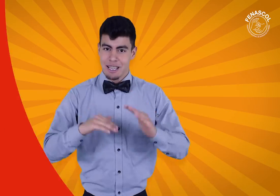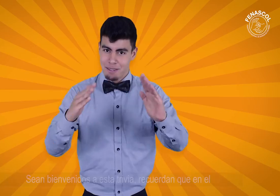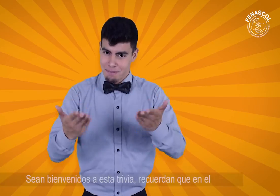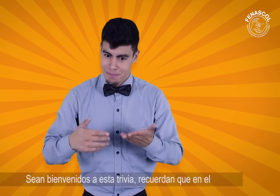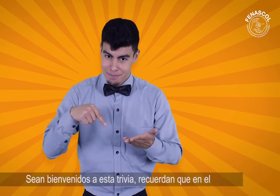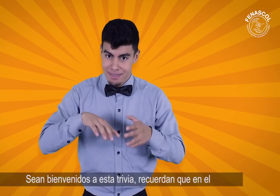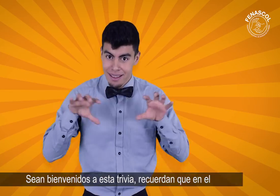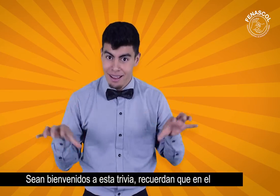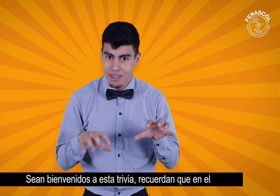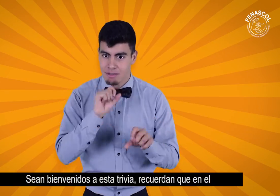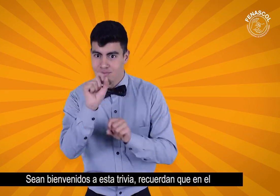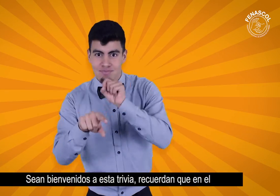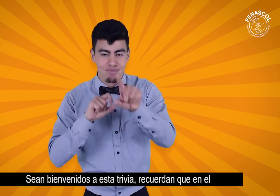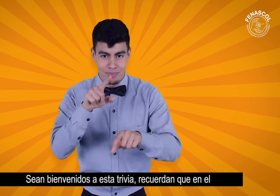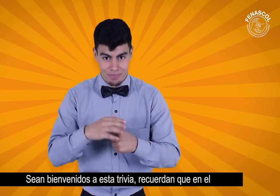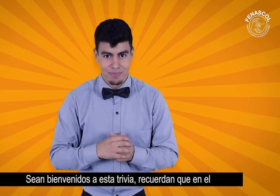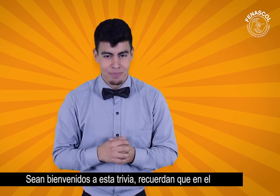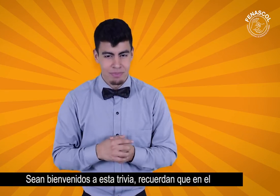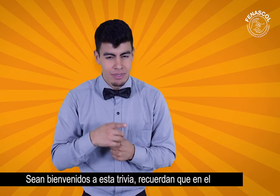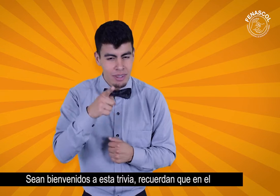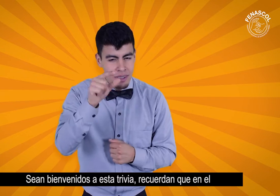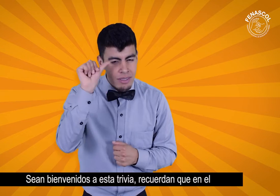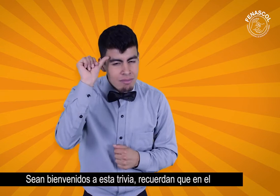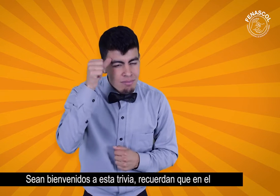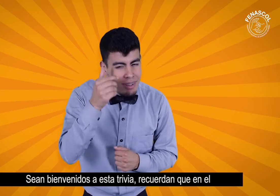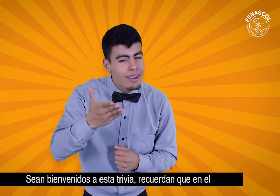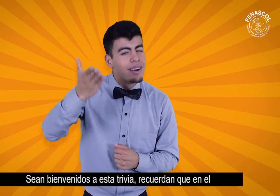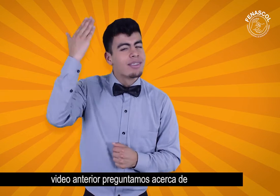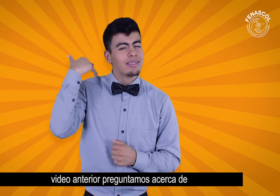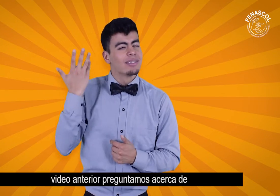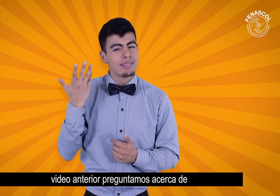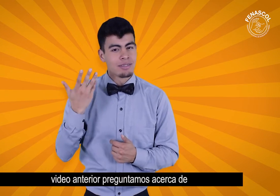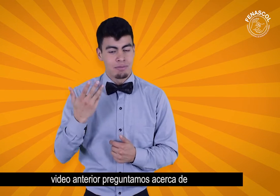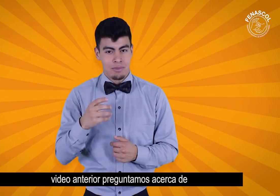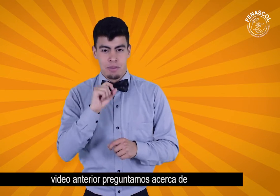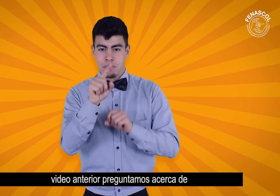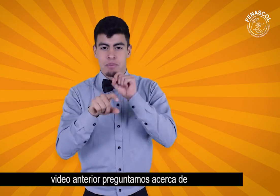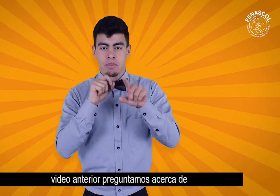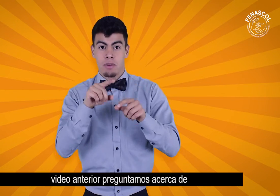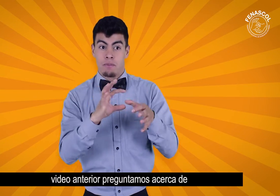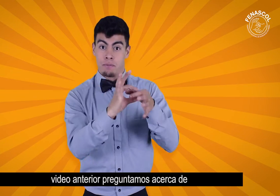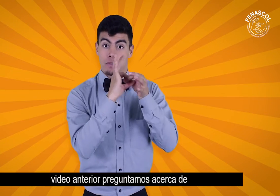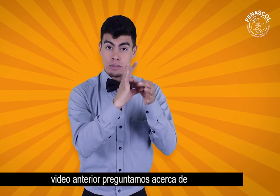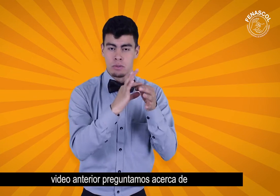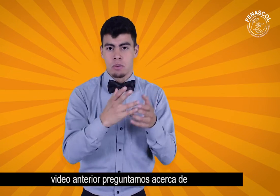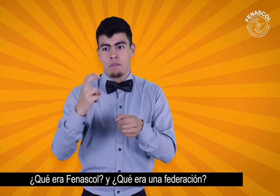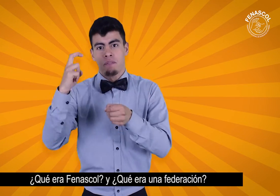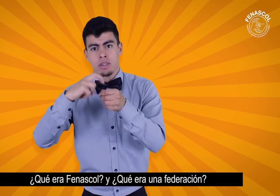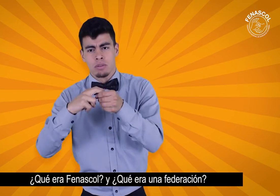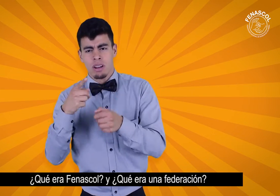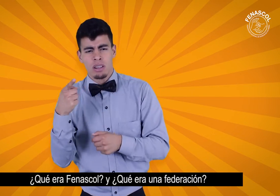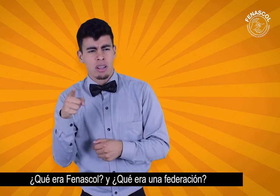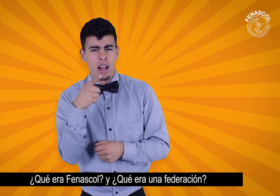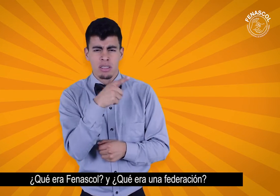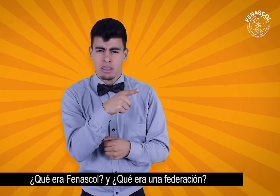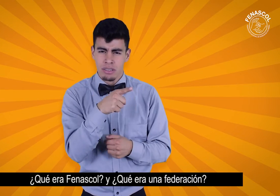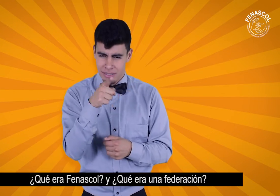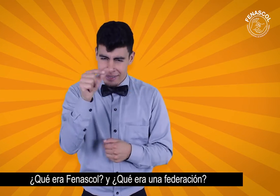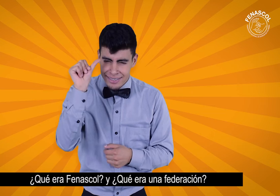Sean bienvenidos a esta trivia. Recuerdan que en el video anterior preguntamos acerca de qué era FENASCOL y qué era